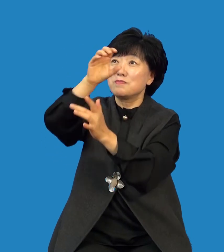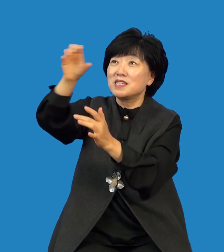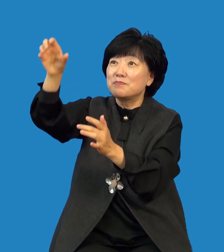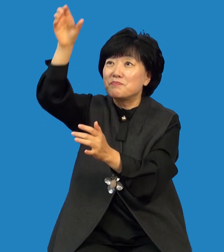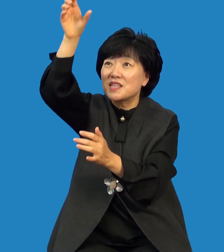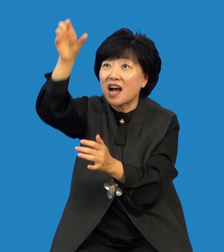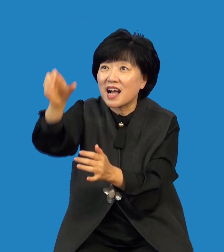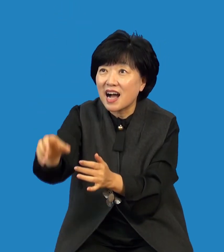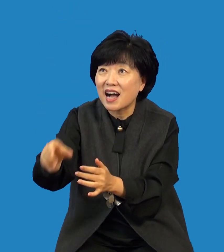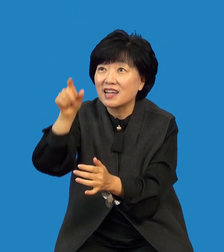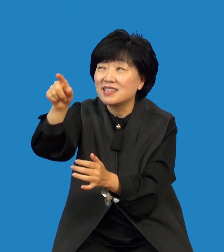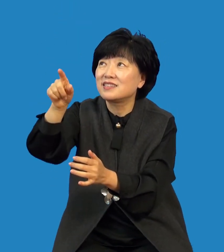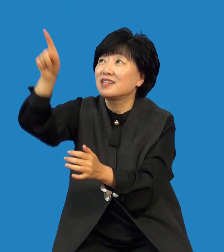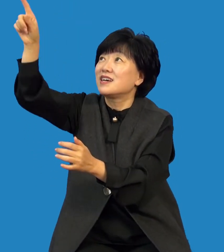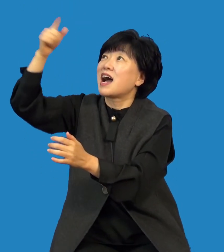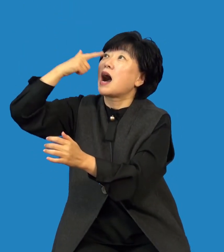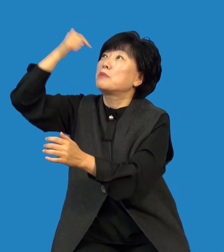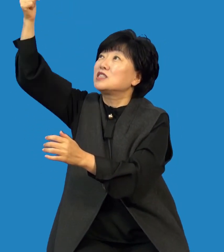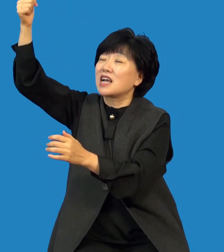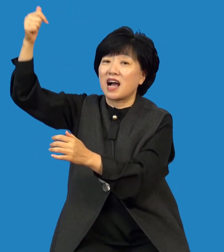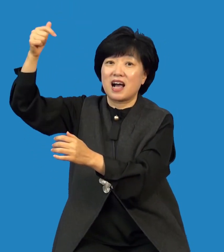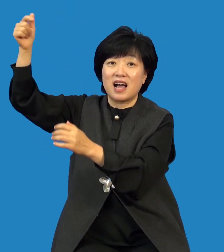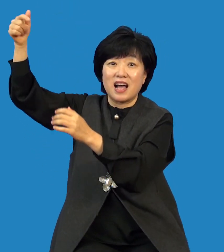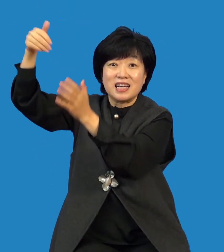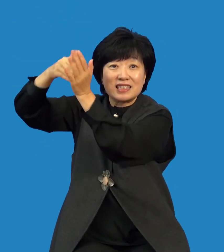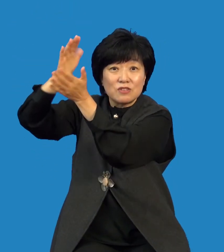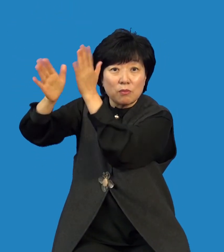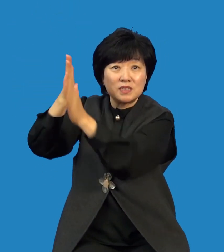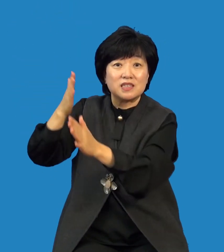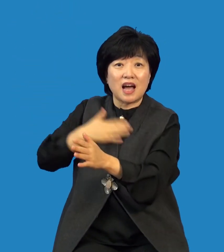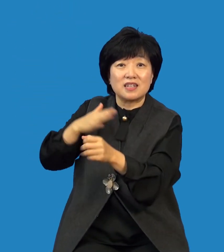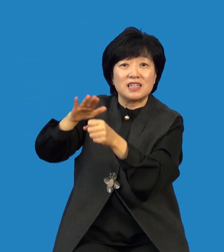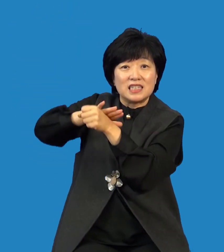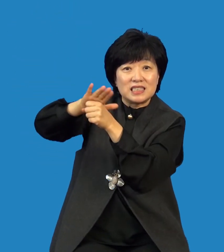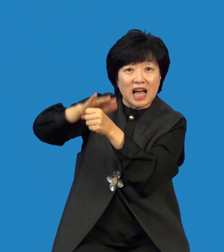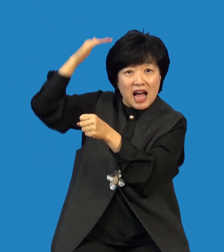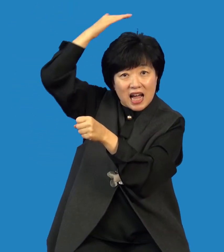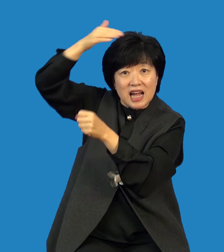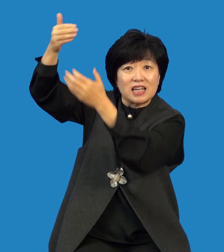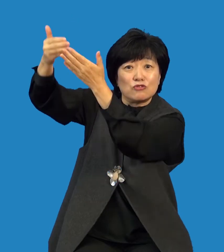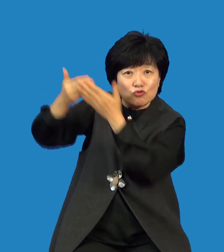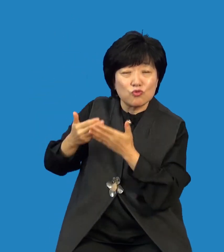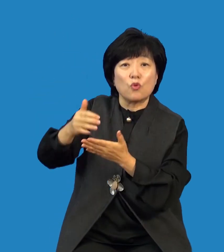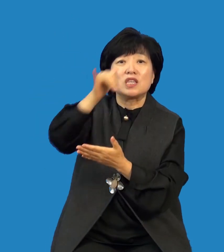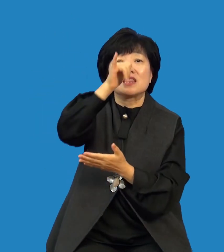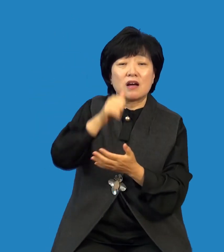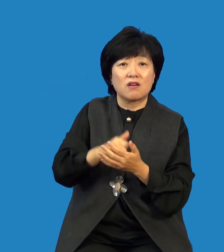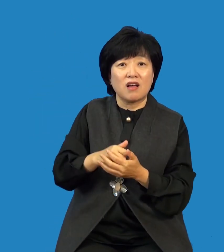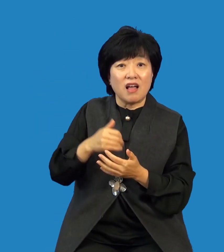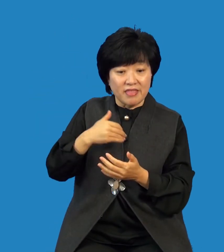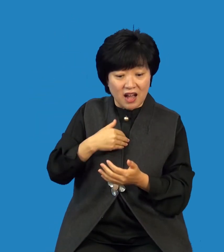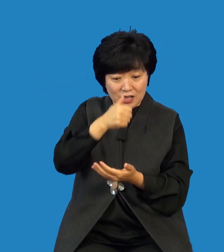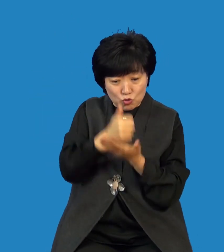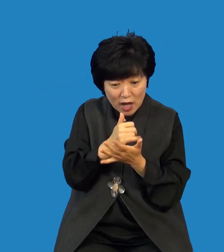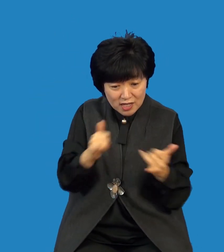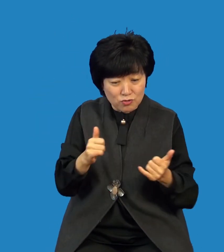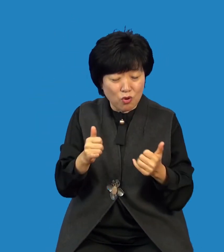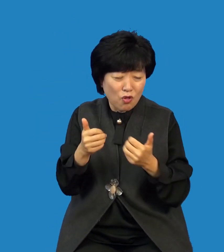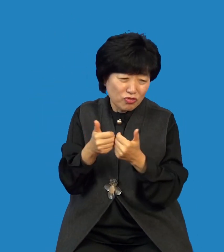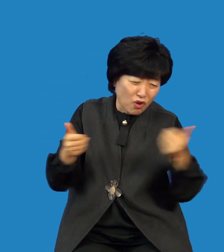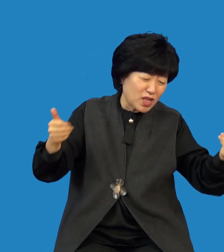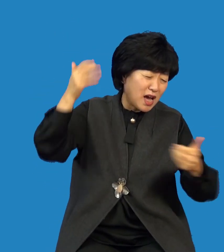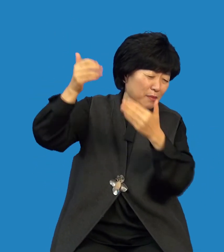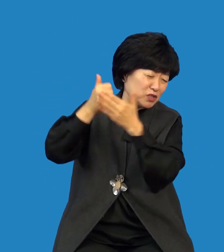없다 그러고 떠나고 온갖 네 맘대로 다 살았어도 하나님께서는 여전히 너를 사랑하고 계시고, 하나님께서 너희의 모든 죄를